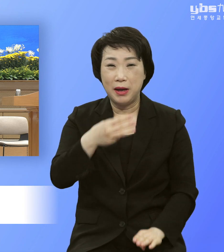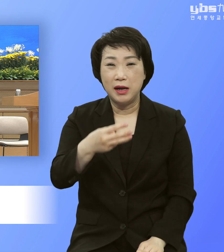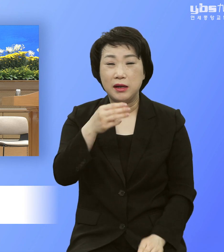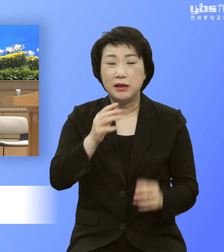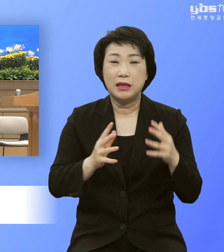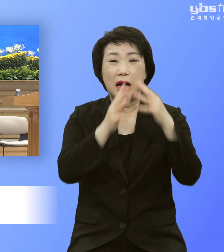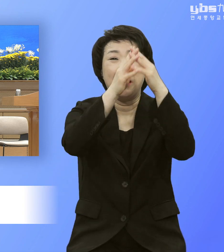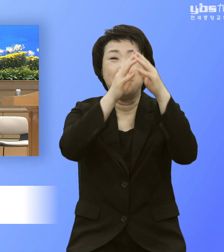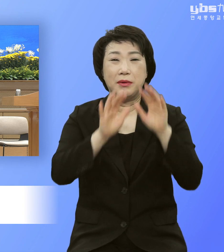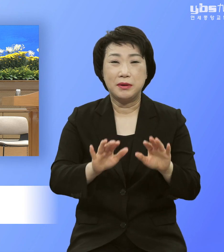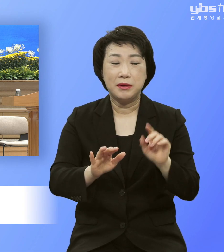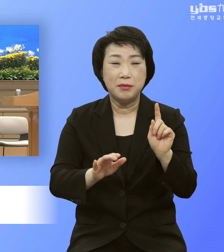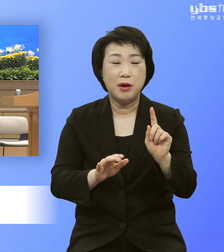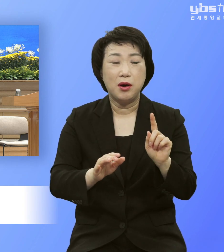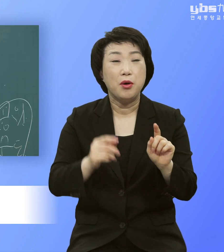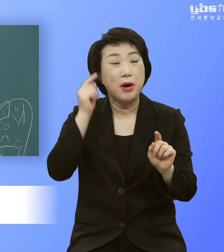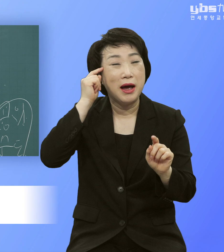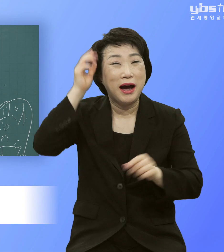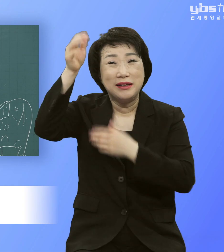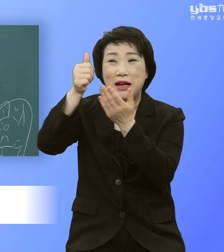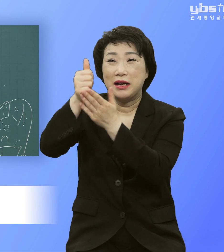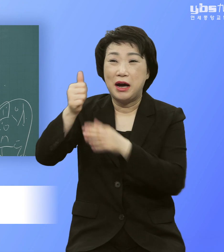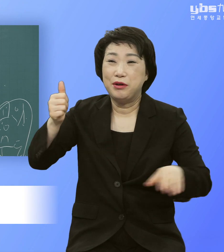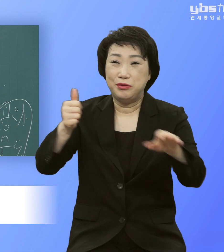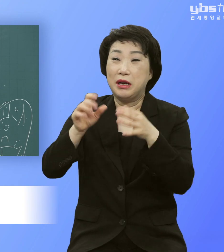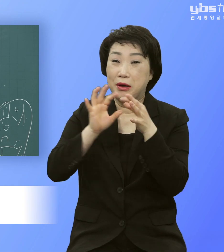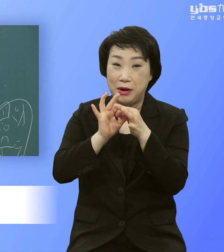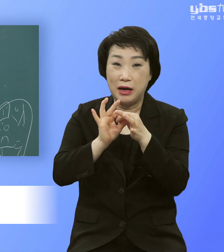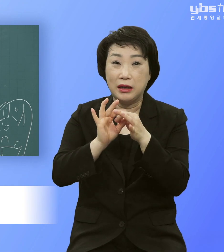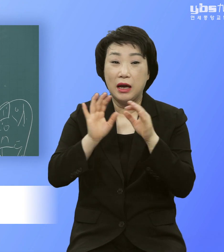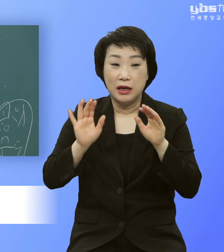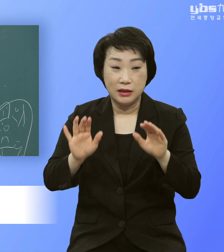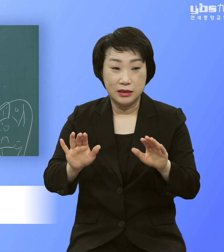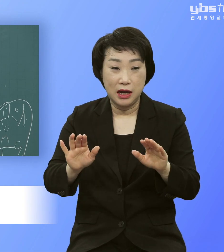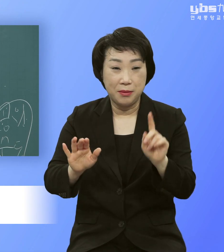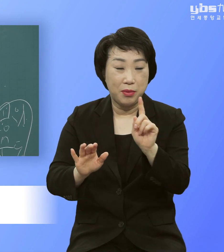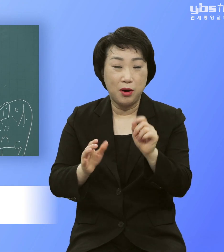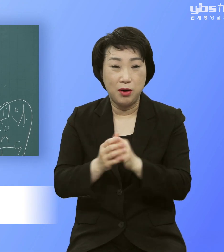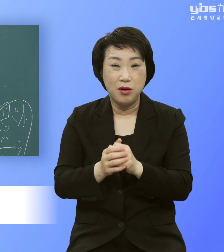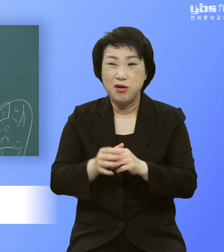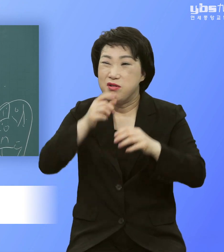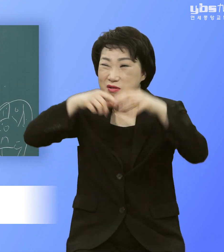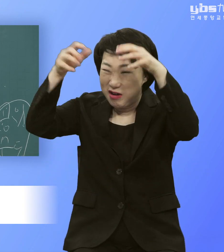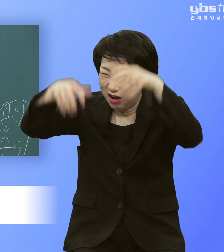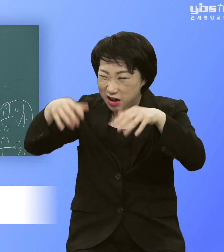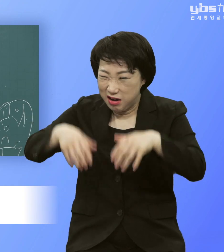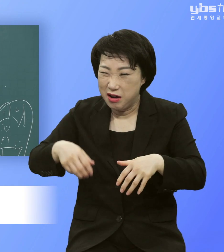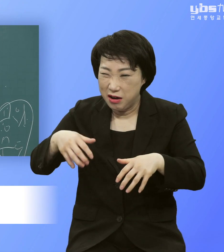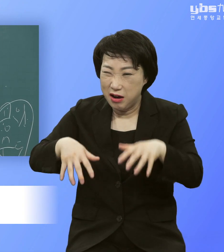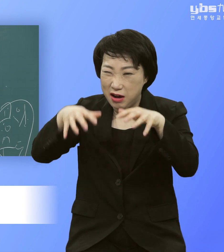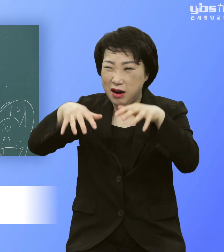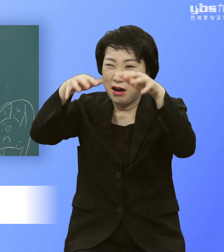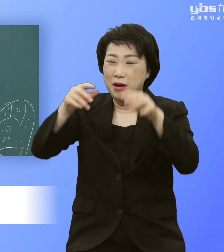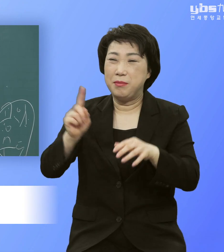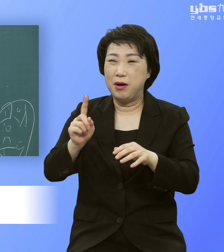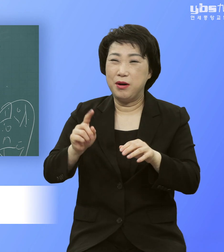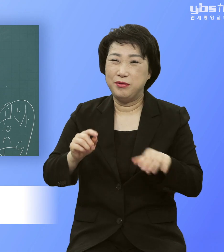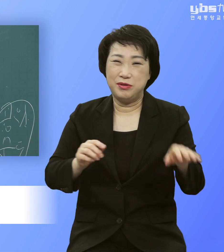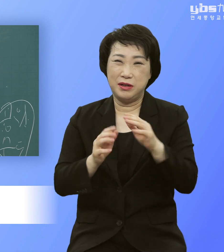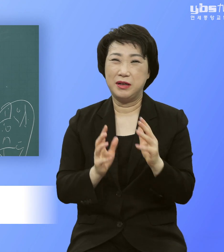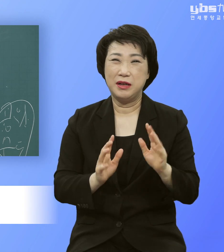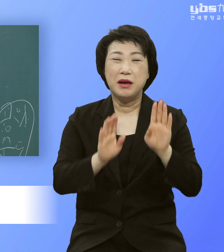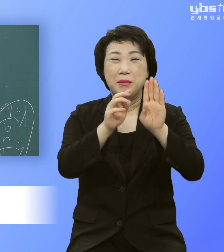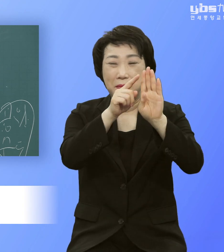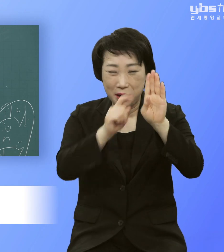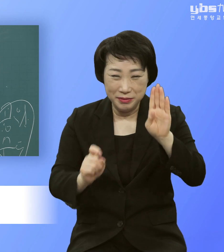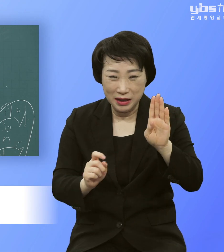이제 이 하나님과 우리 관계 속에서 어떤 홍수가 나도 우리는 바벨탑의 타선이